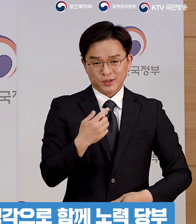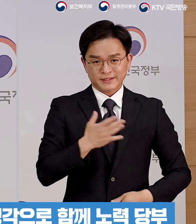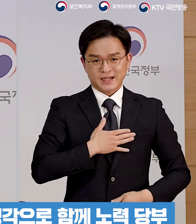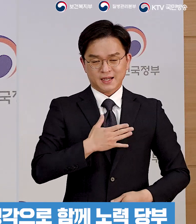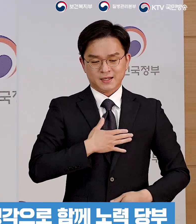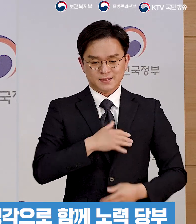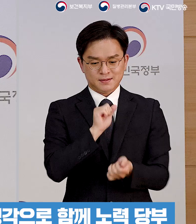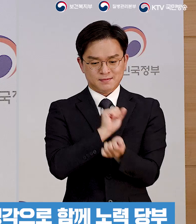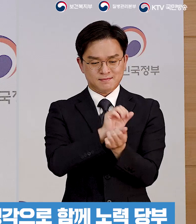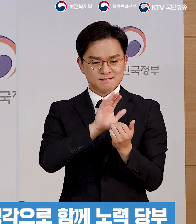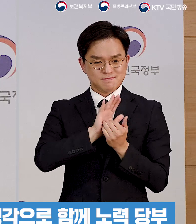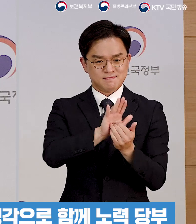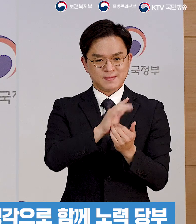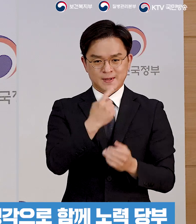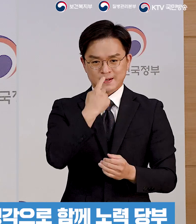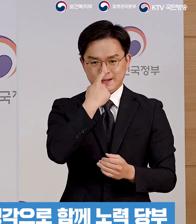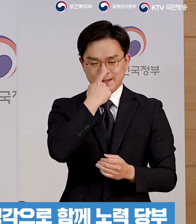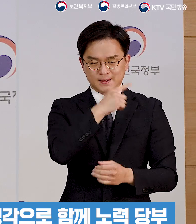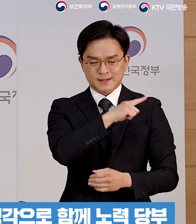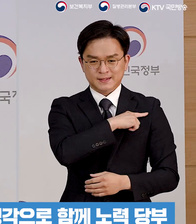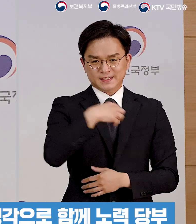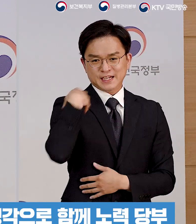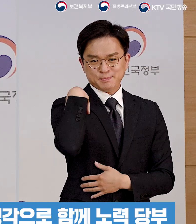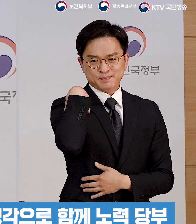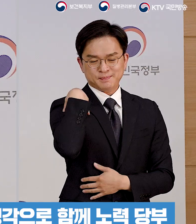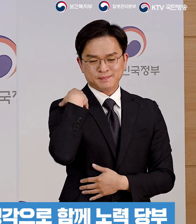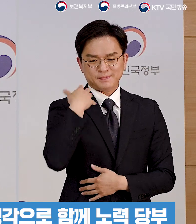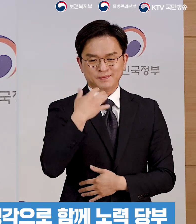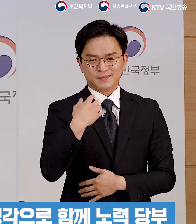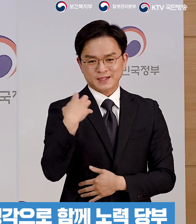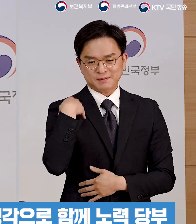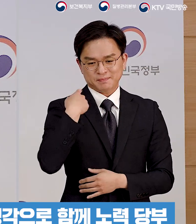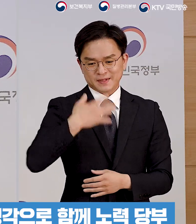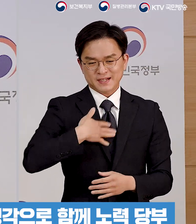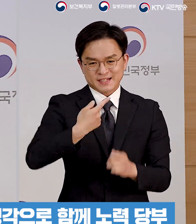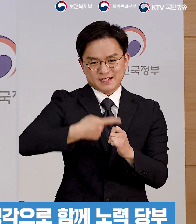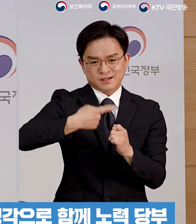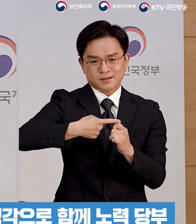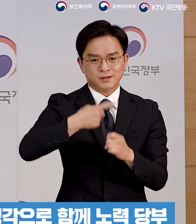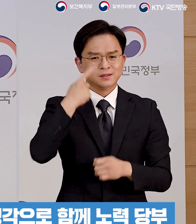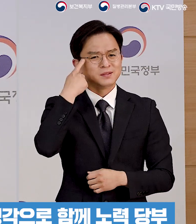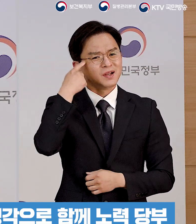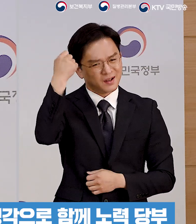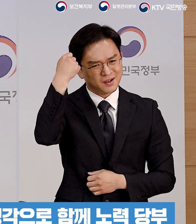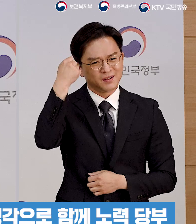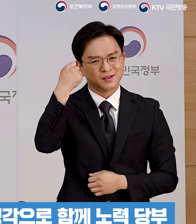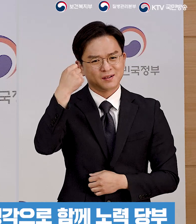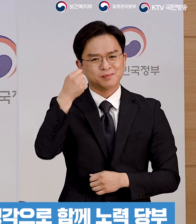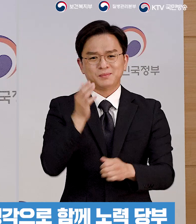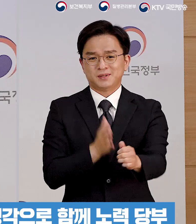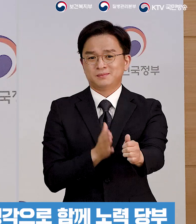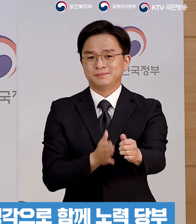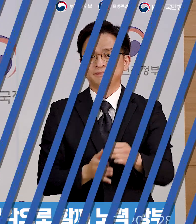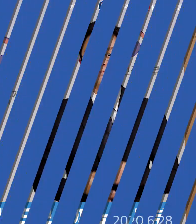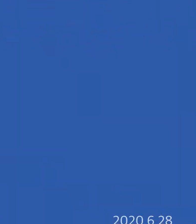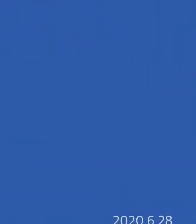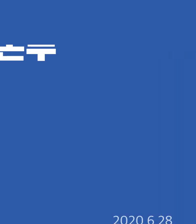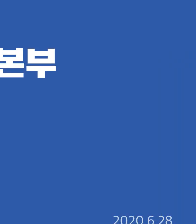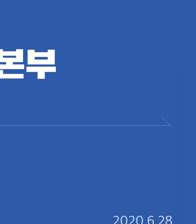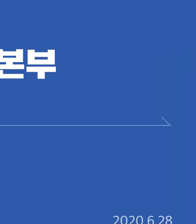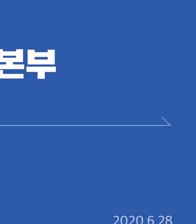여러분들이 자신이 방역의 최일선 책임자라는 생각을 가지고 함께 노력해 주실 것을